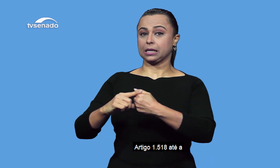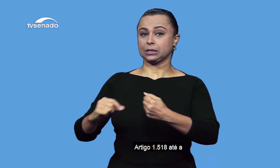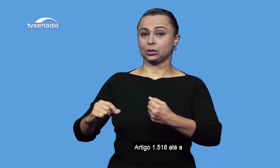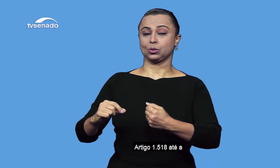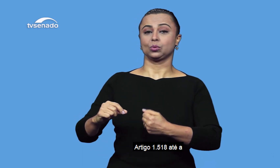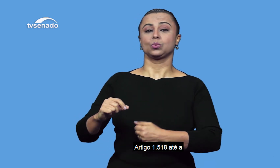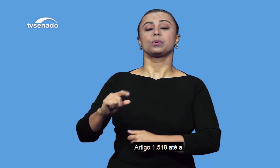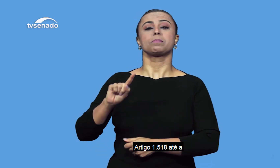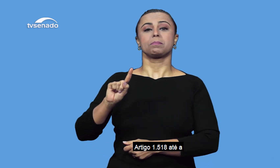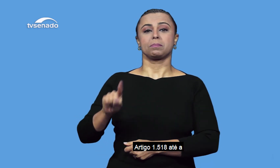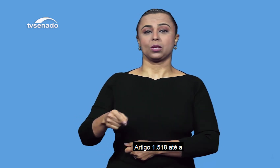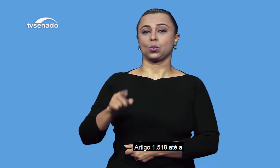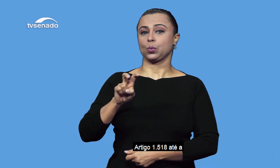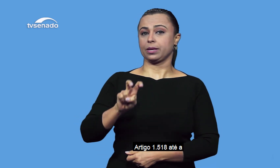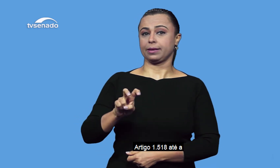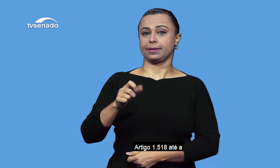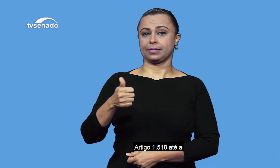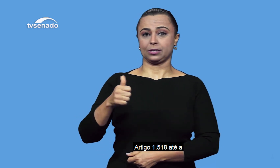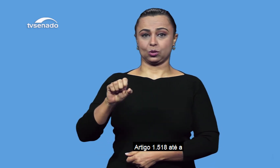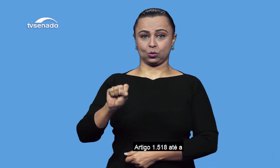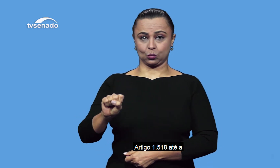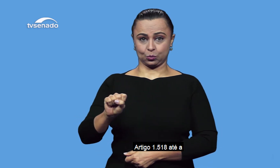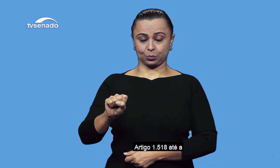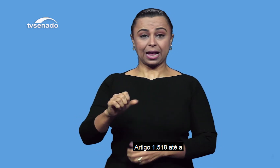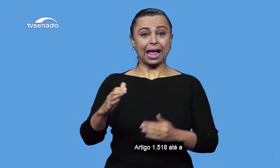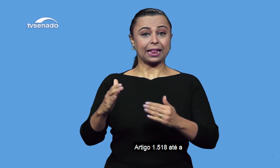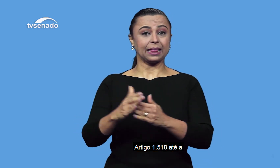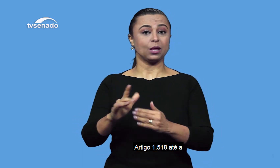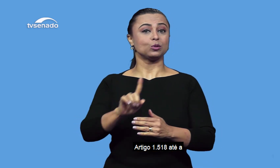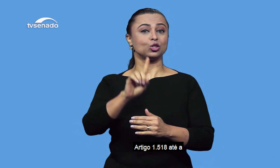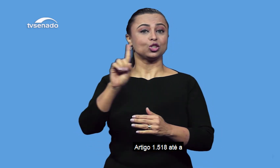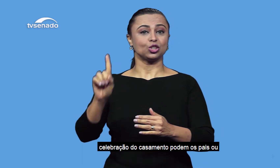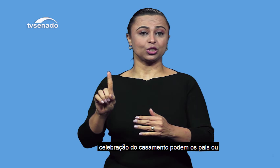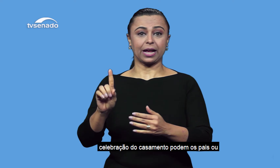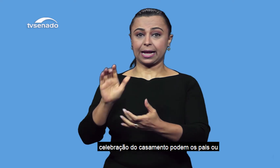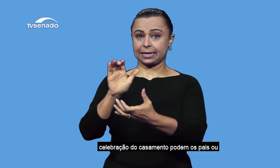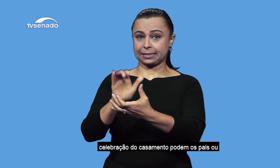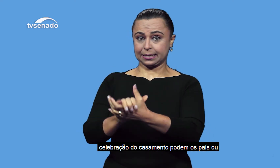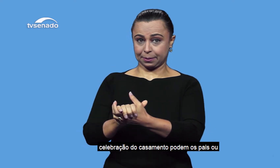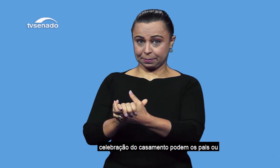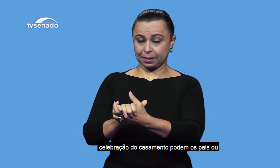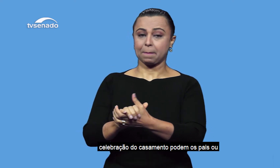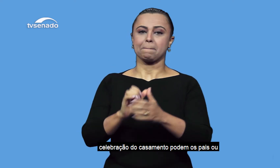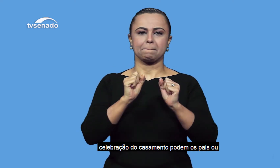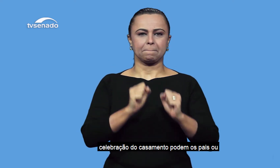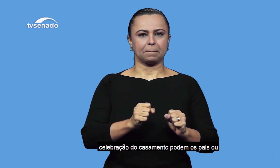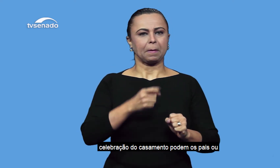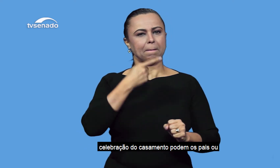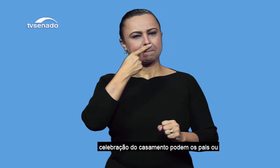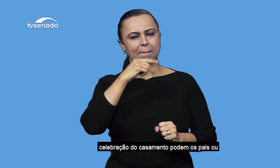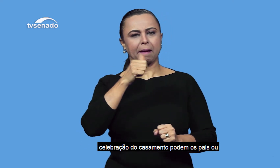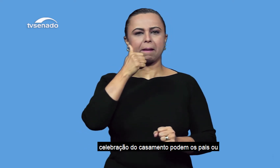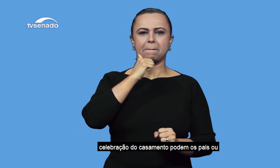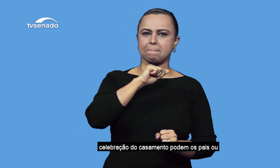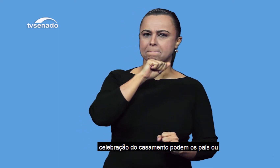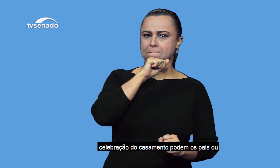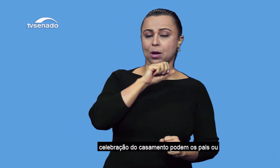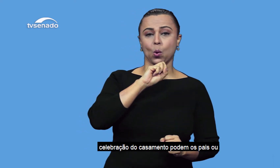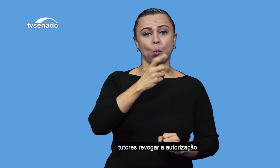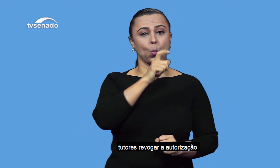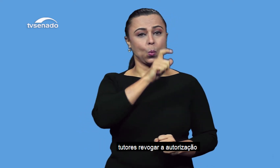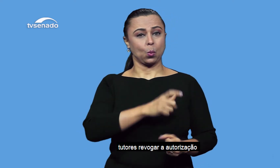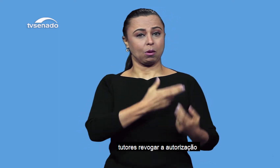artigo 1.518 até a celebração do casamento podem os pais ou